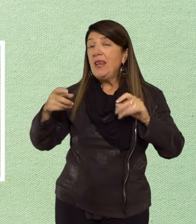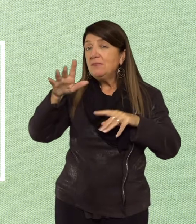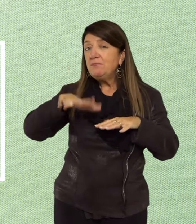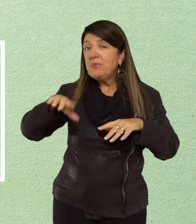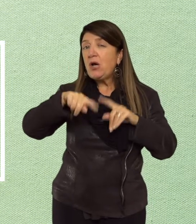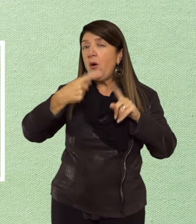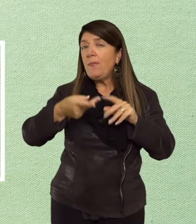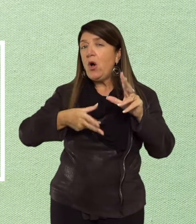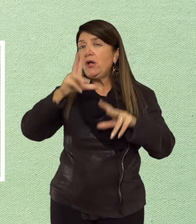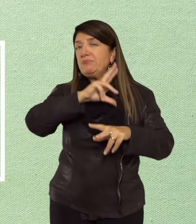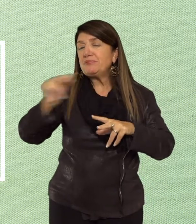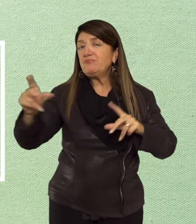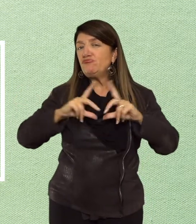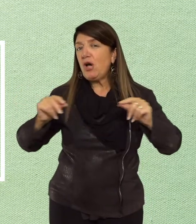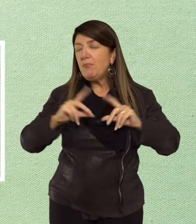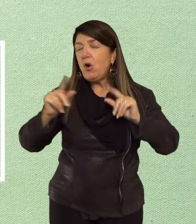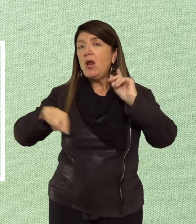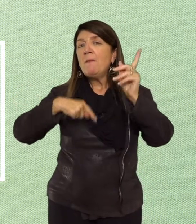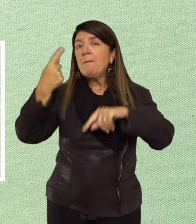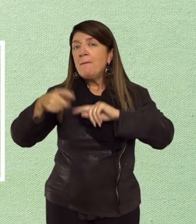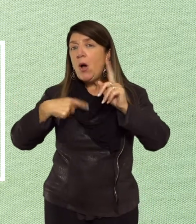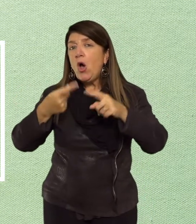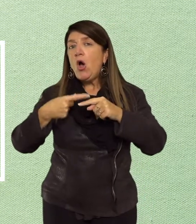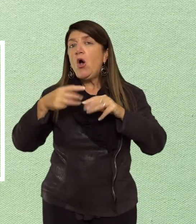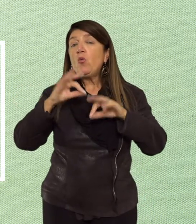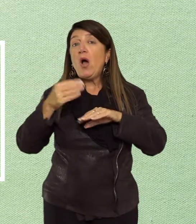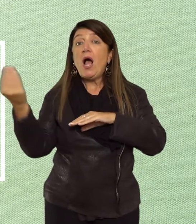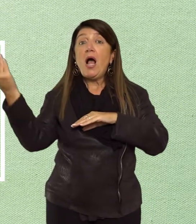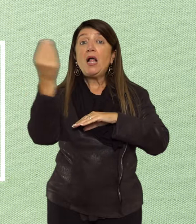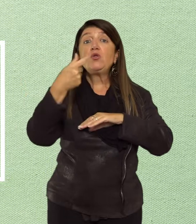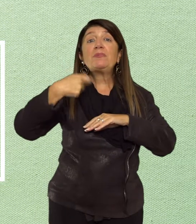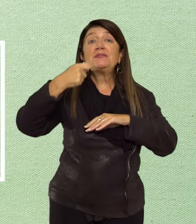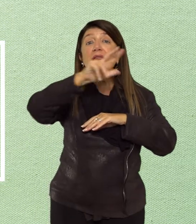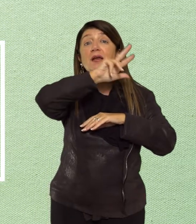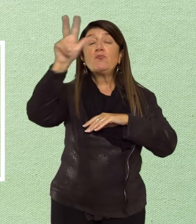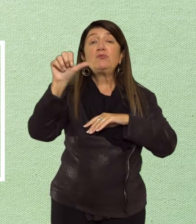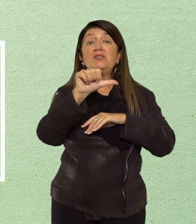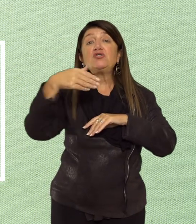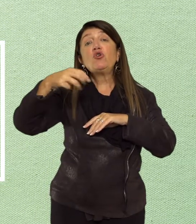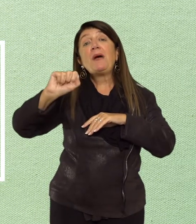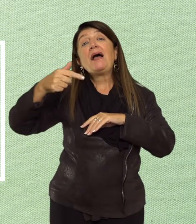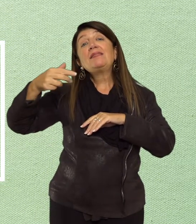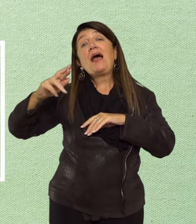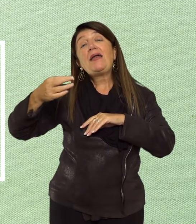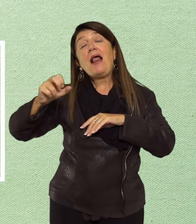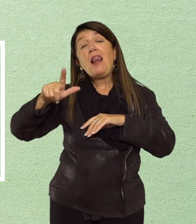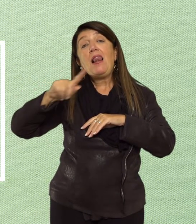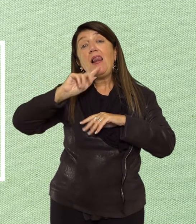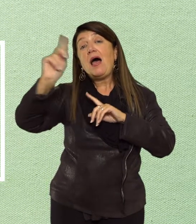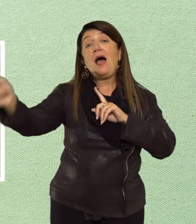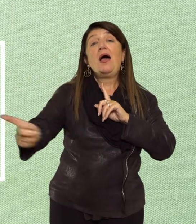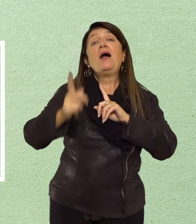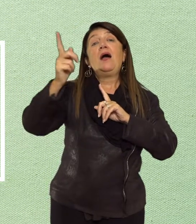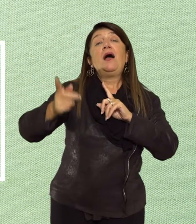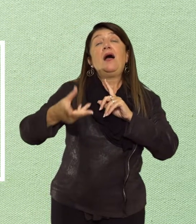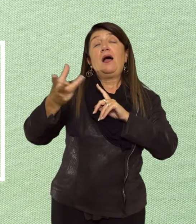Giappone, ma ancora prima quando siamo stati ricevuti dal nostro presidente della Repubblica Sergio Mattarella nell'occasione della consegna del tricolore, che poi sarebbe stato